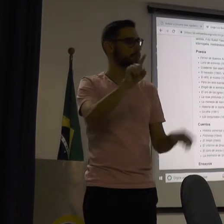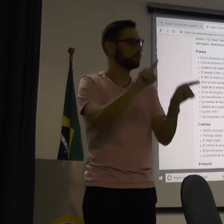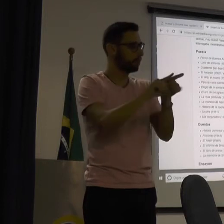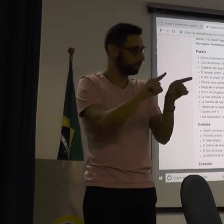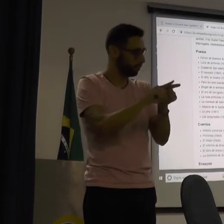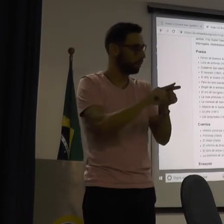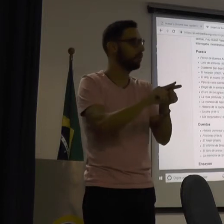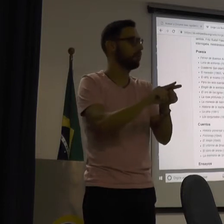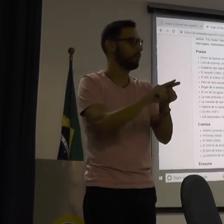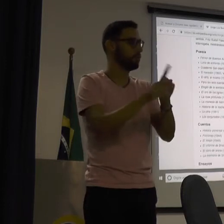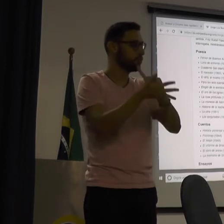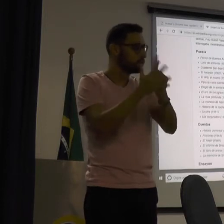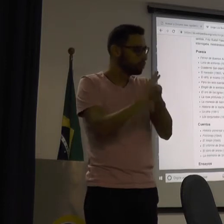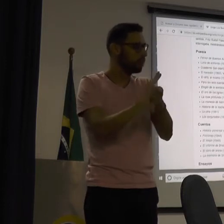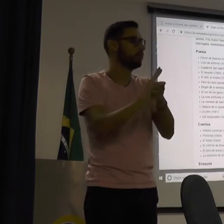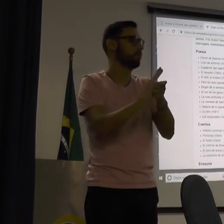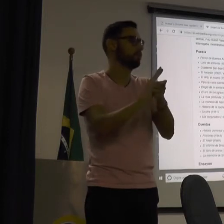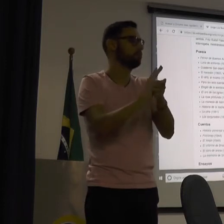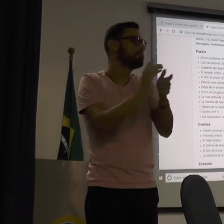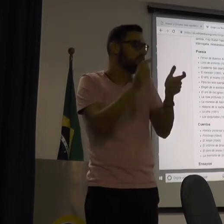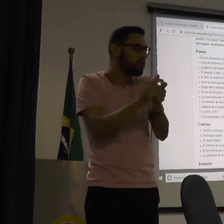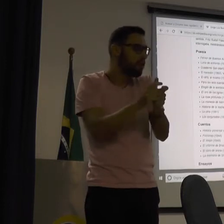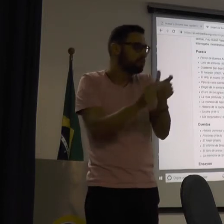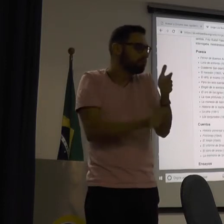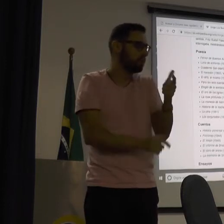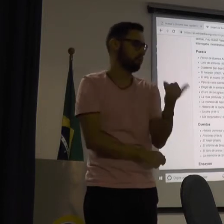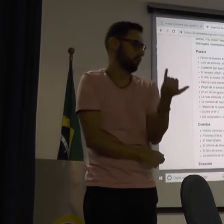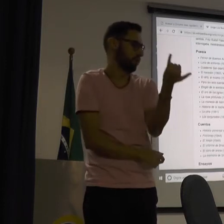alguns, inclusive, ele colaborou para que esses gêneros